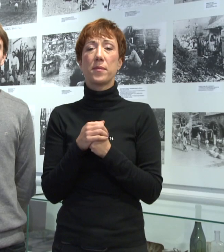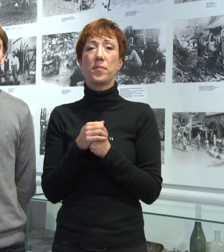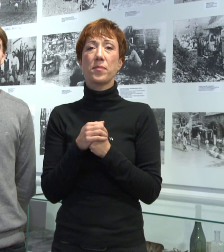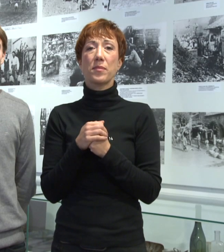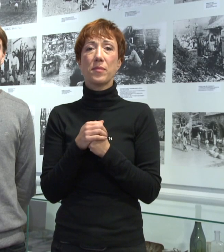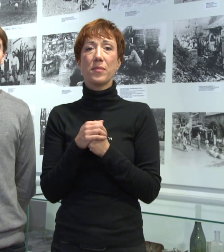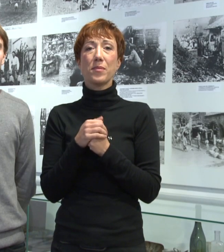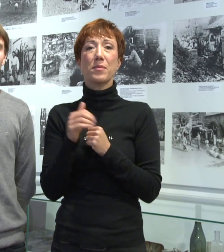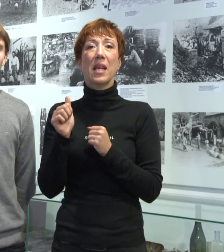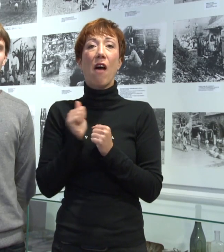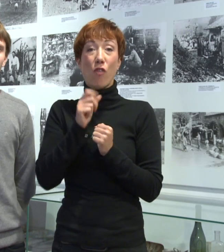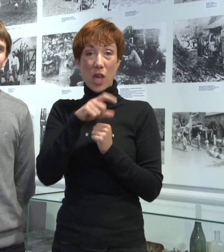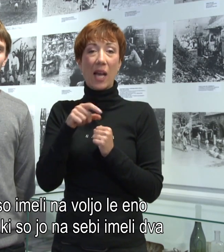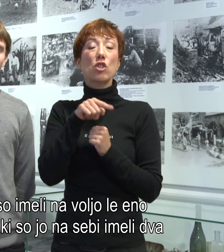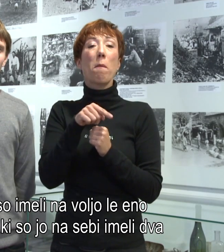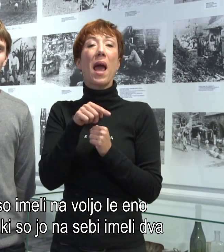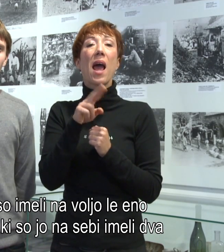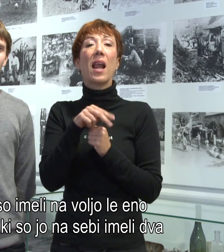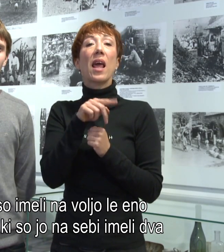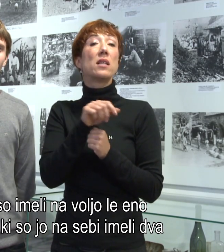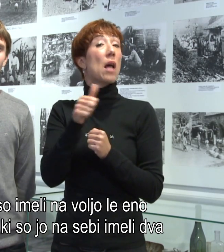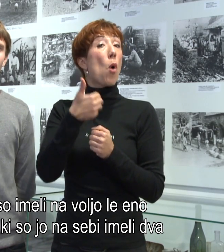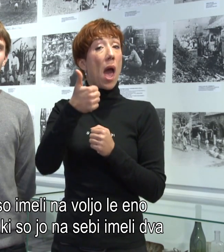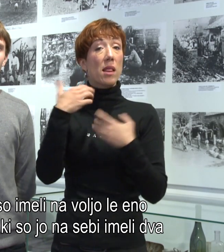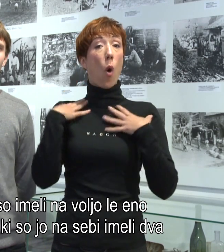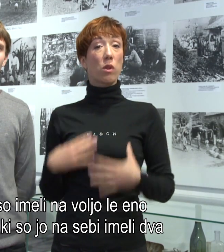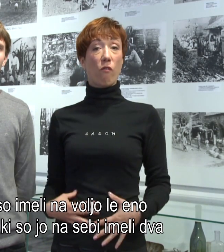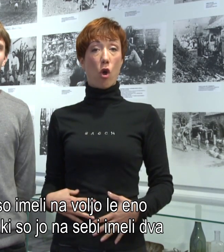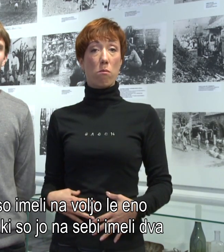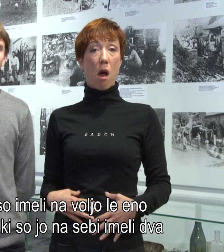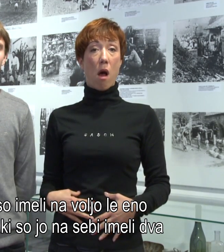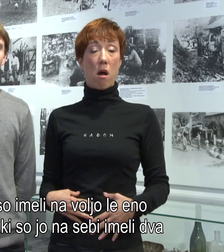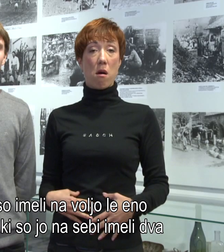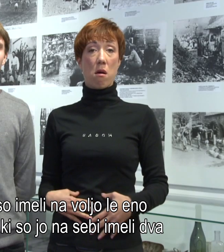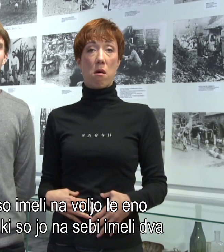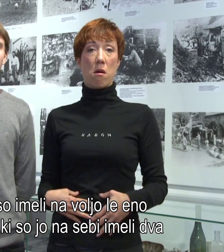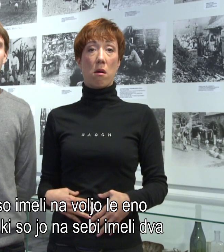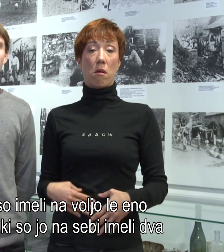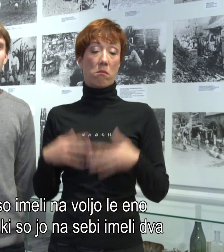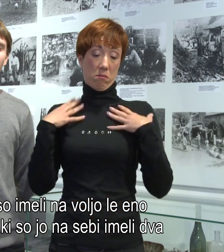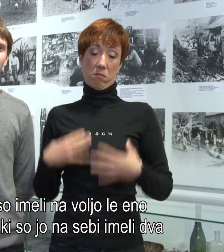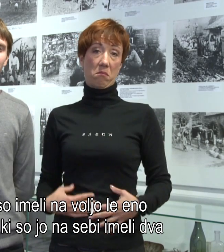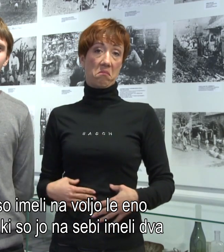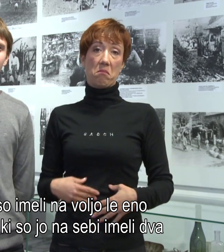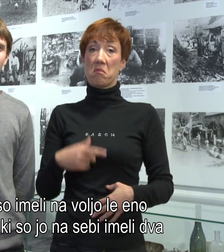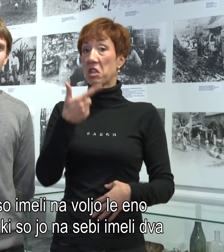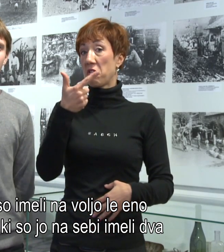Vojaki pa so imeli na voljo samo eno uniformo, ki so imeli na svojem telesu 2 ali 3 tedne.